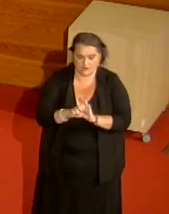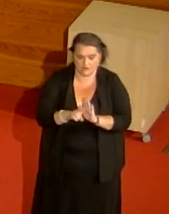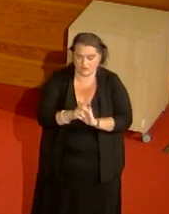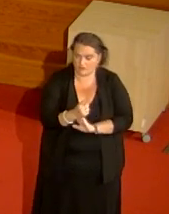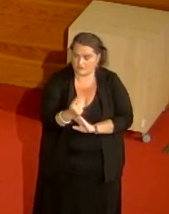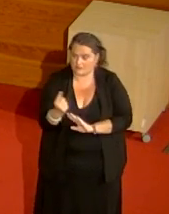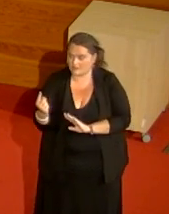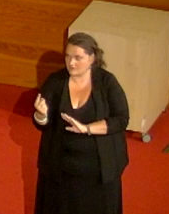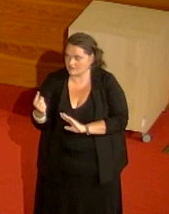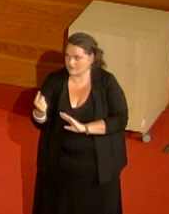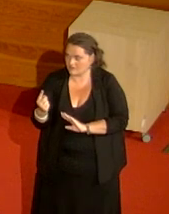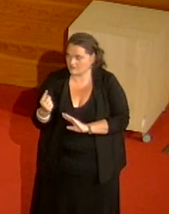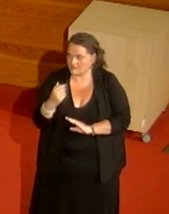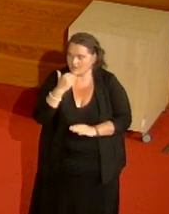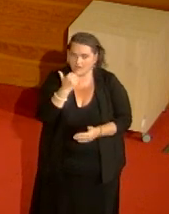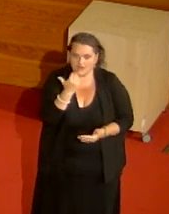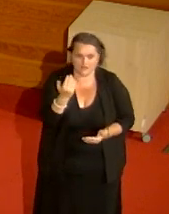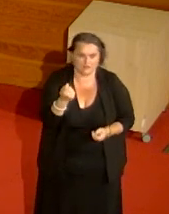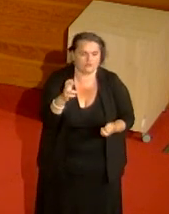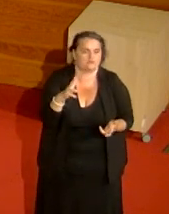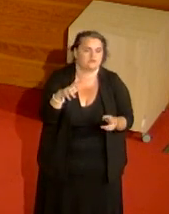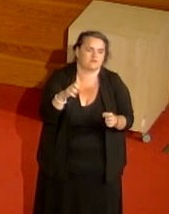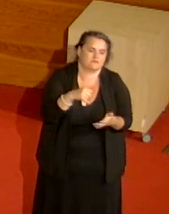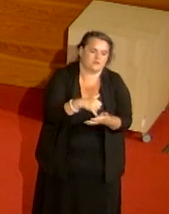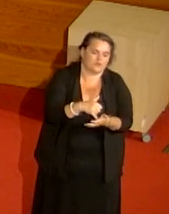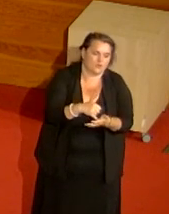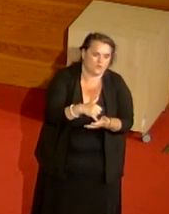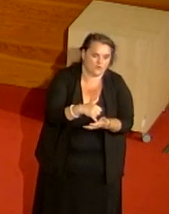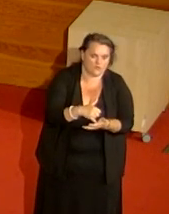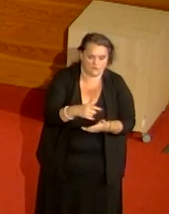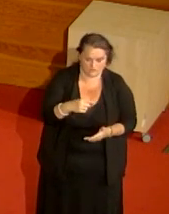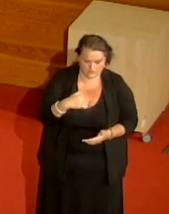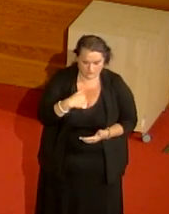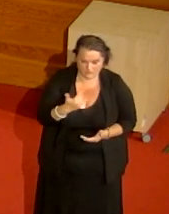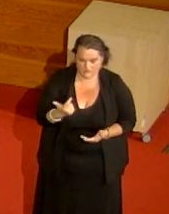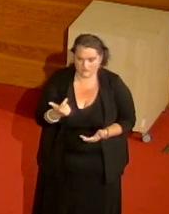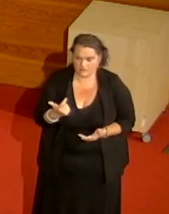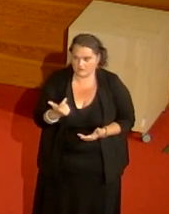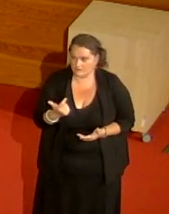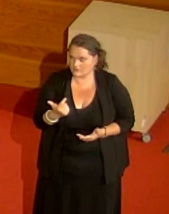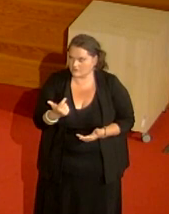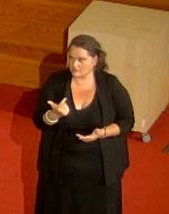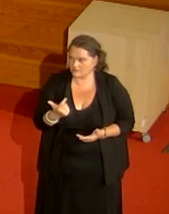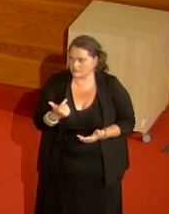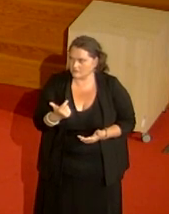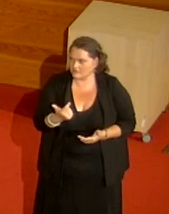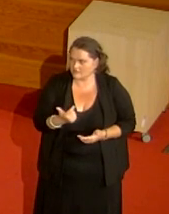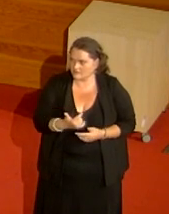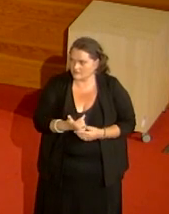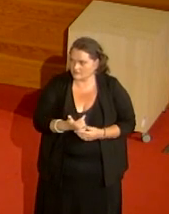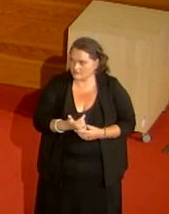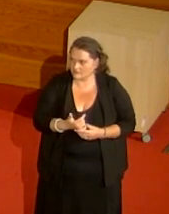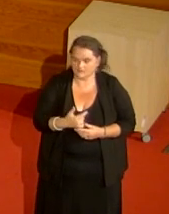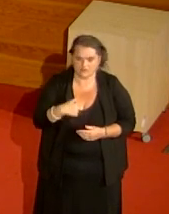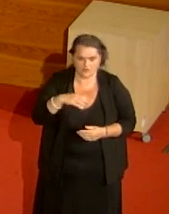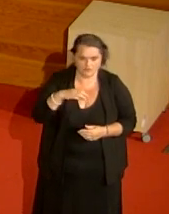cual algo que tiene que ver con la fragilidad O con la vulnerabilidad de una misma como es que veo un poco y que escucho